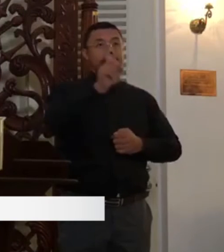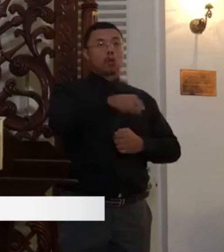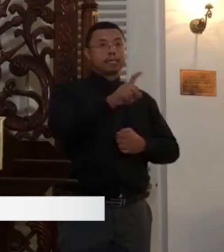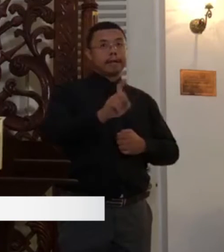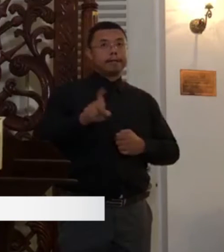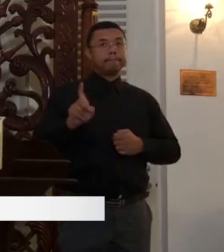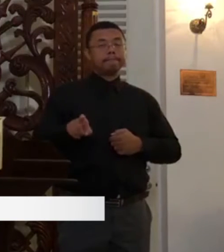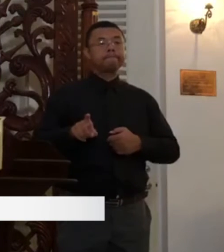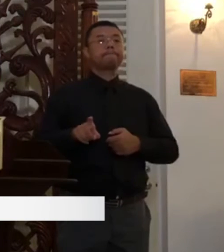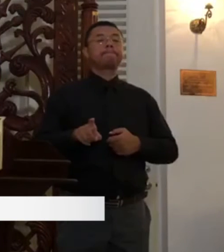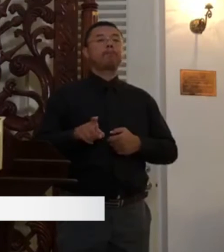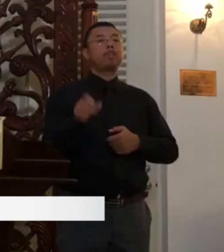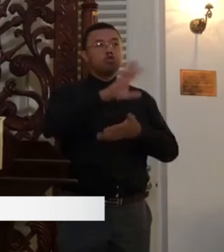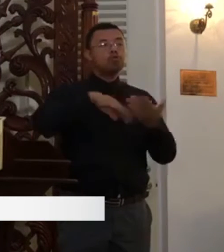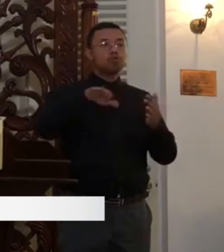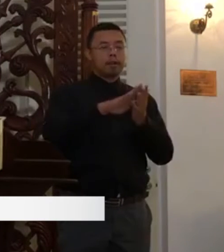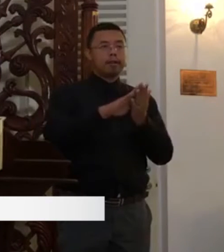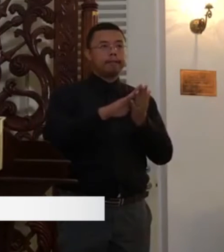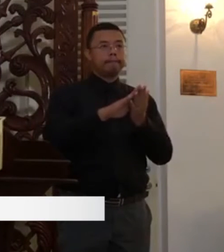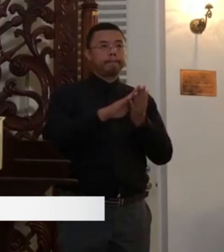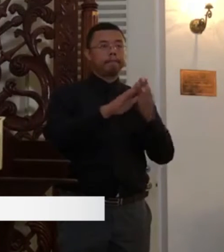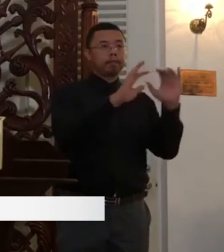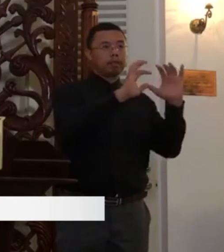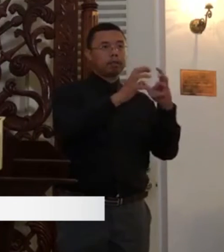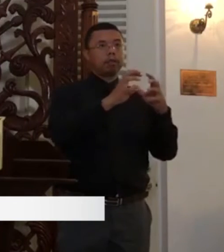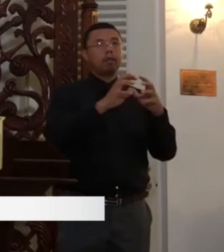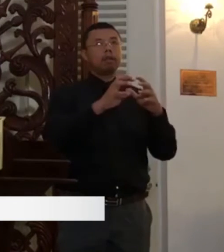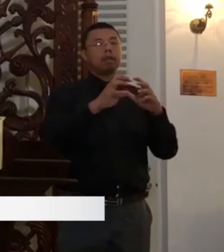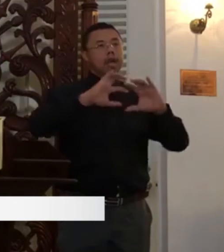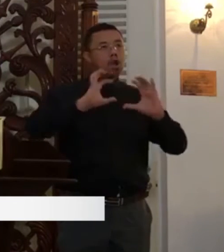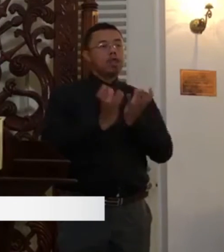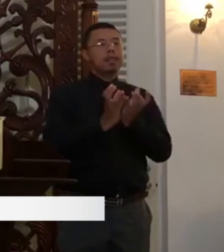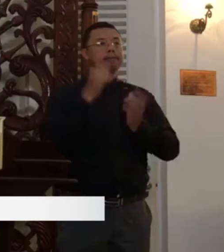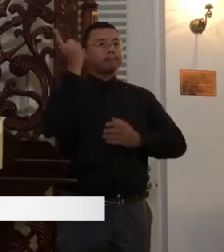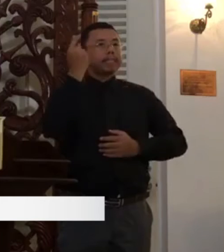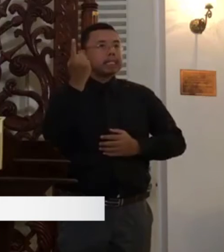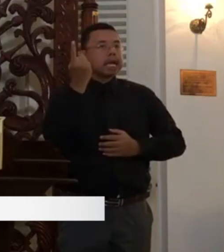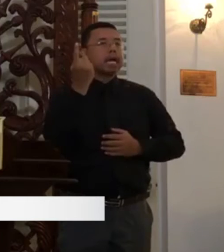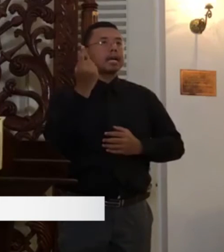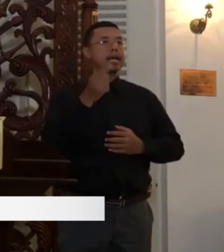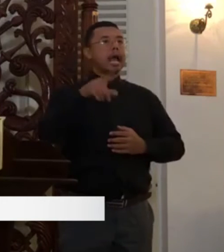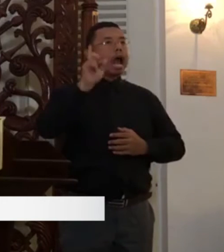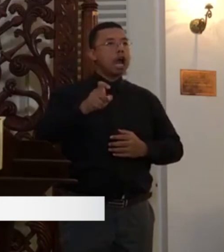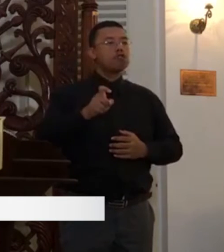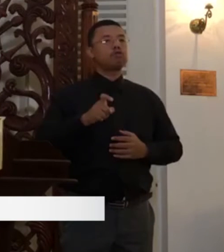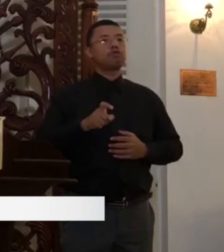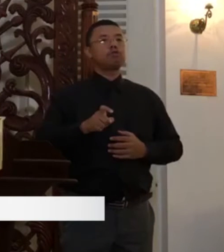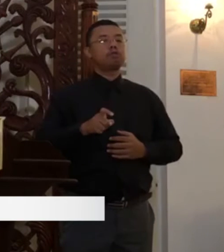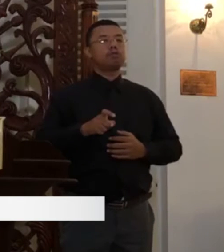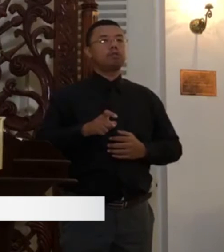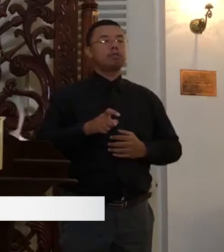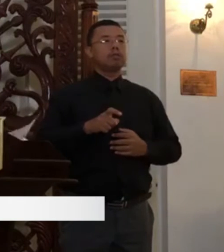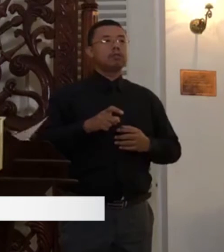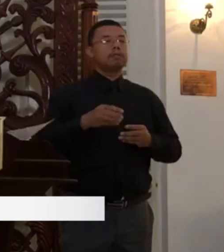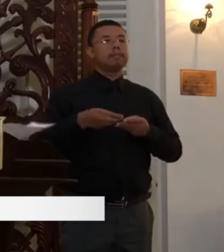kewajiban-kewajiban, seluruh komponen pemerintah berkewajiban untuk memenuhi